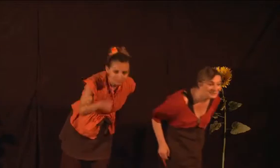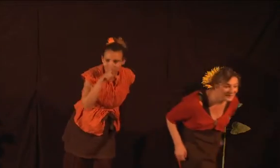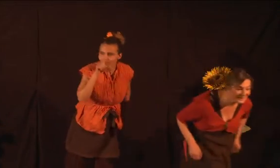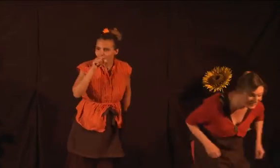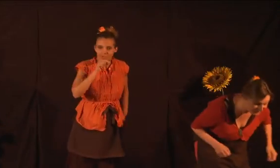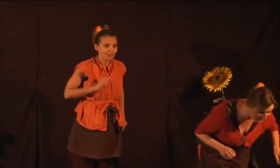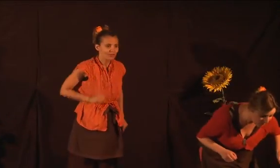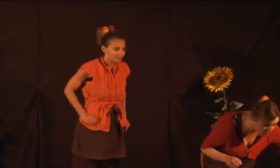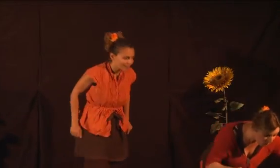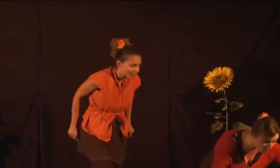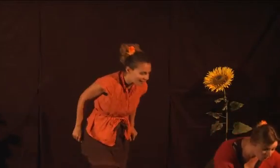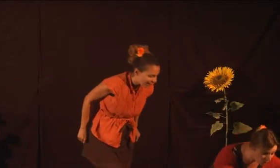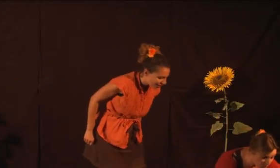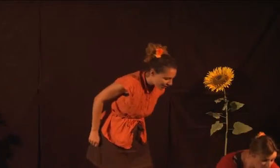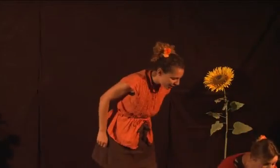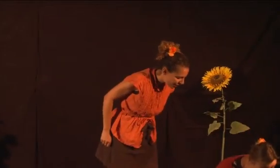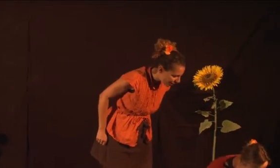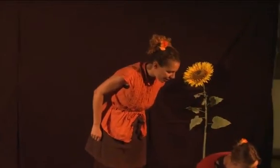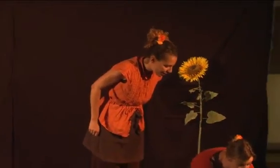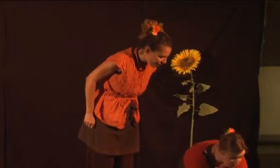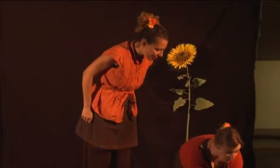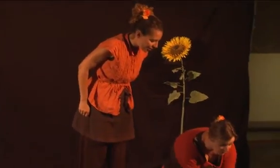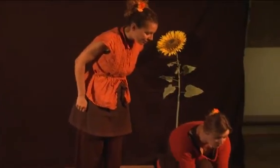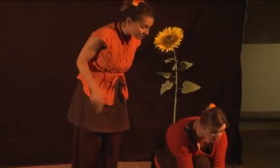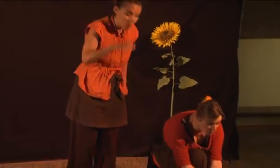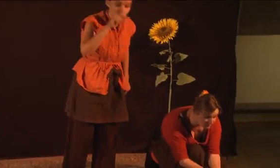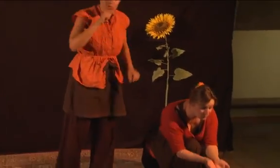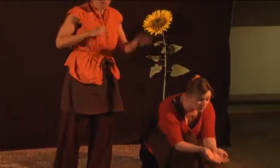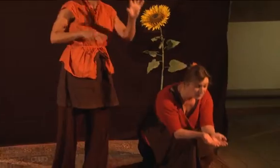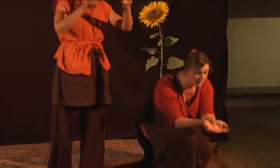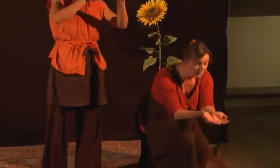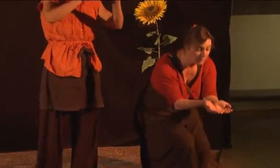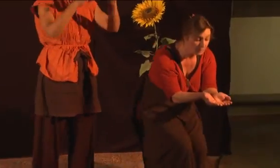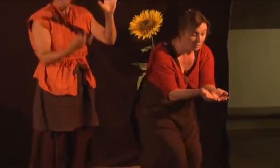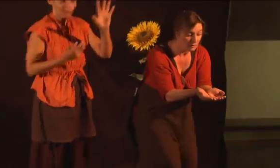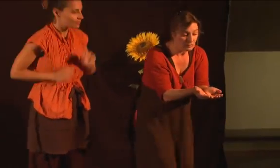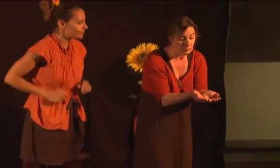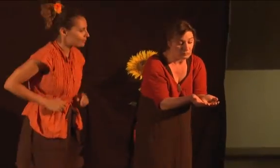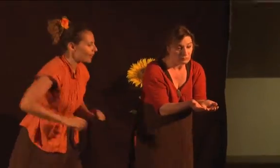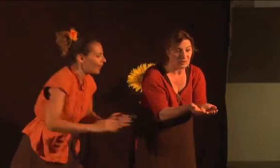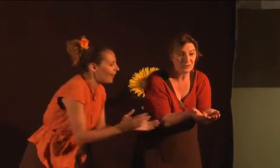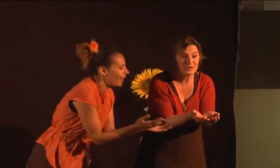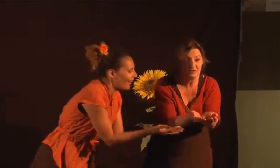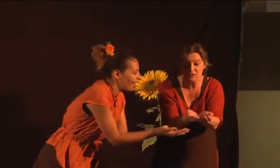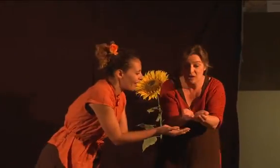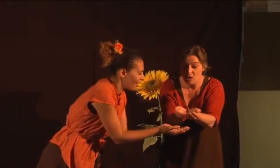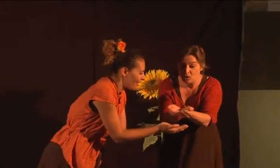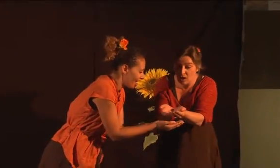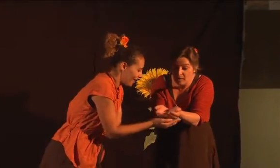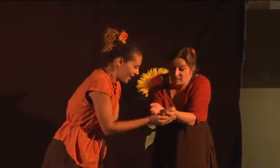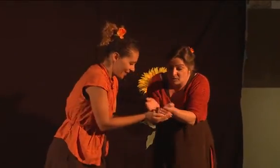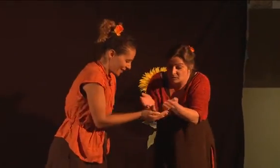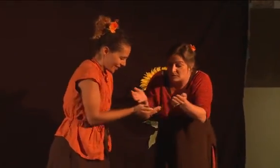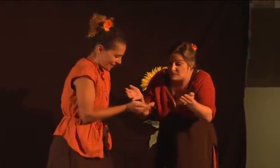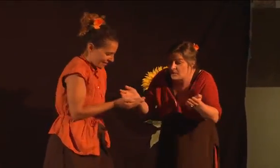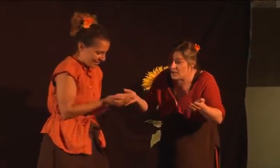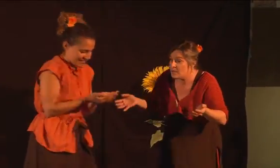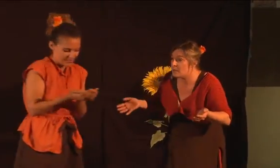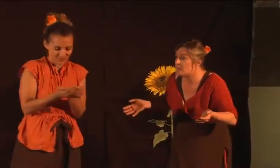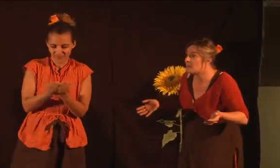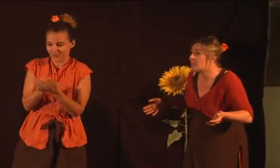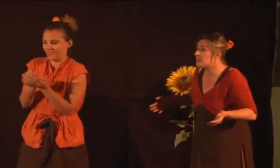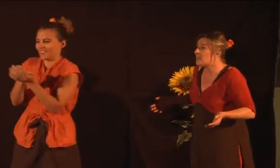un petit oiseau. Oh, un petit oiseau tombé de son nid. La petite fille le ramasse dans ses